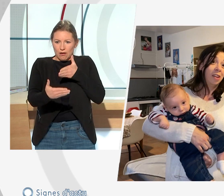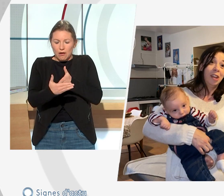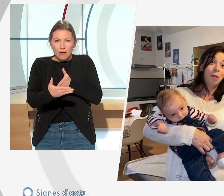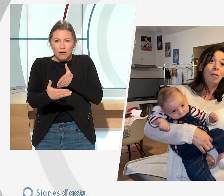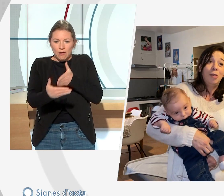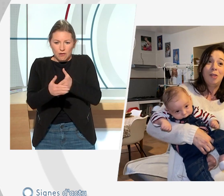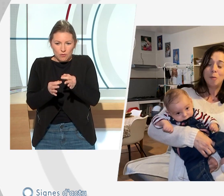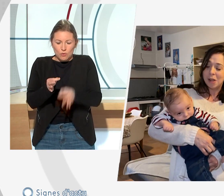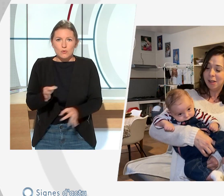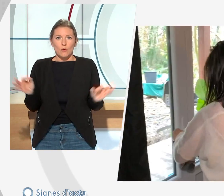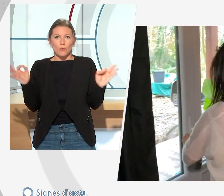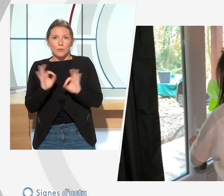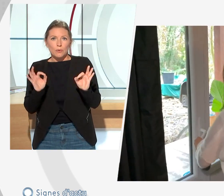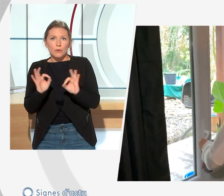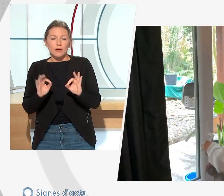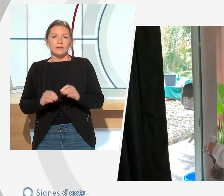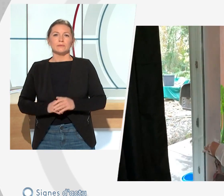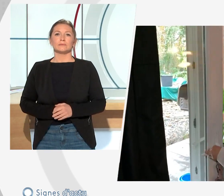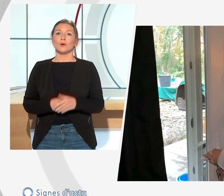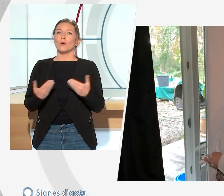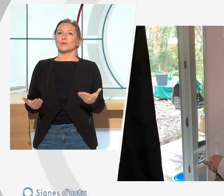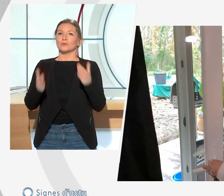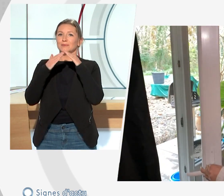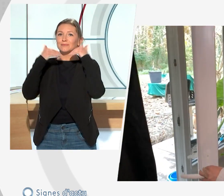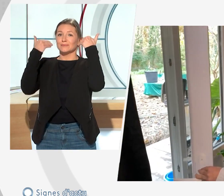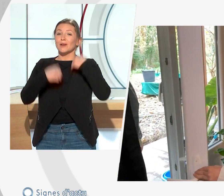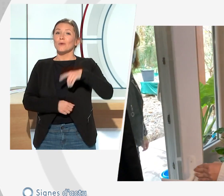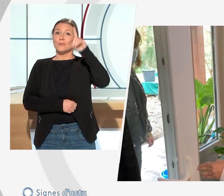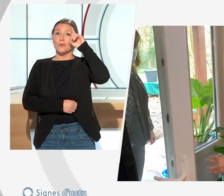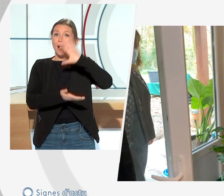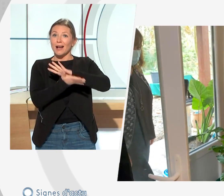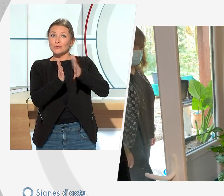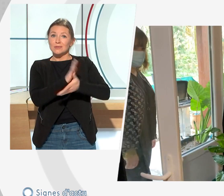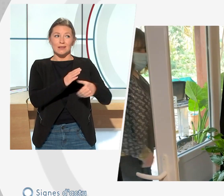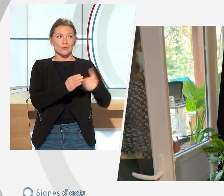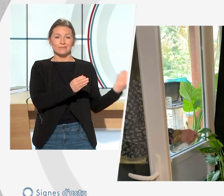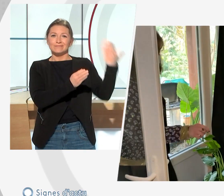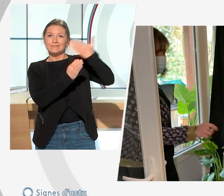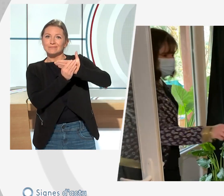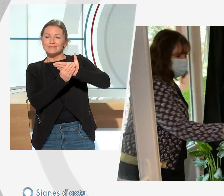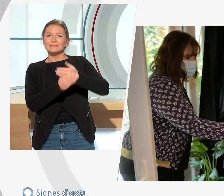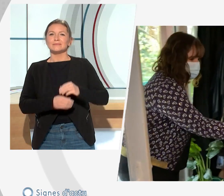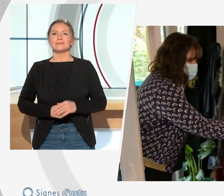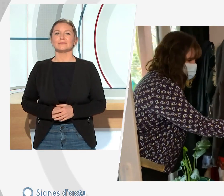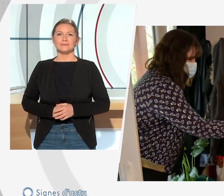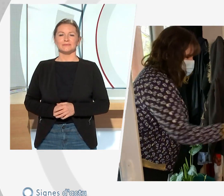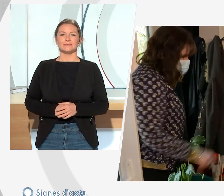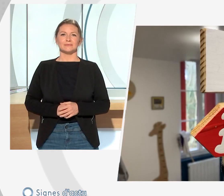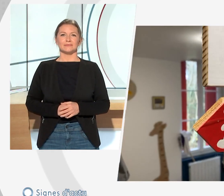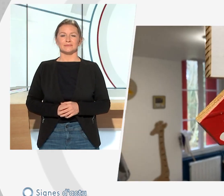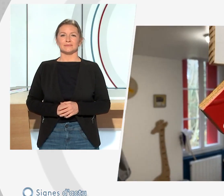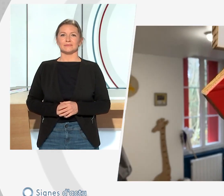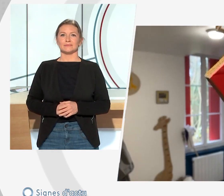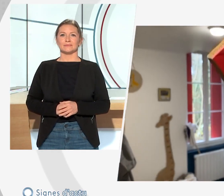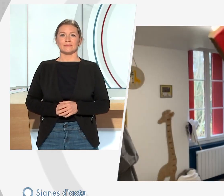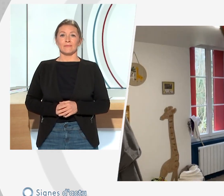de donner ce bain. Si elle a le sourire aujourd'hui, c'est grâce à Laure et son association. À